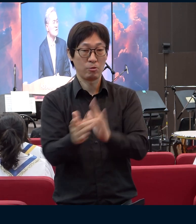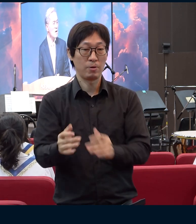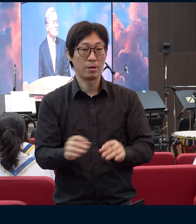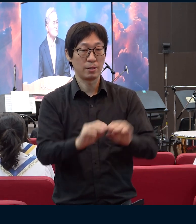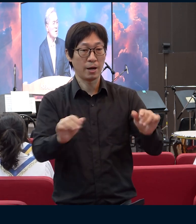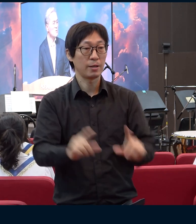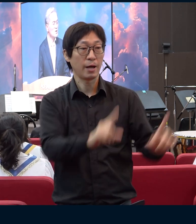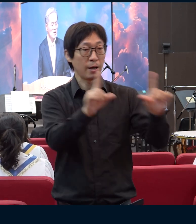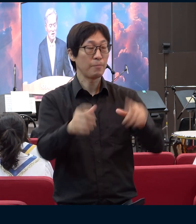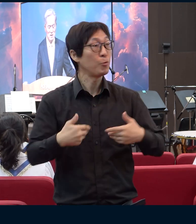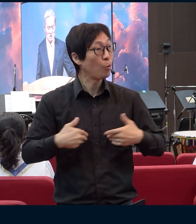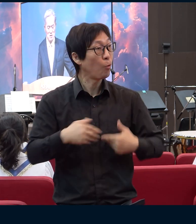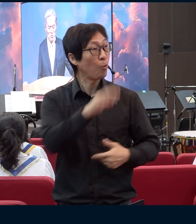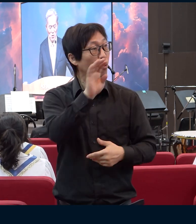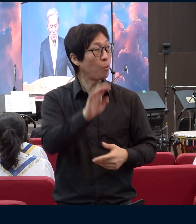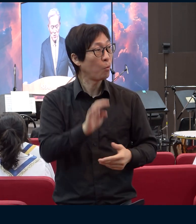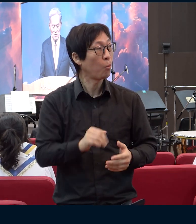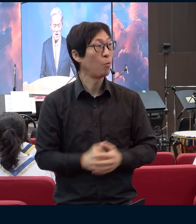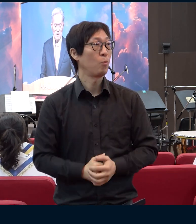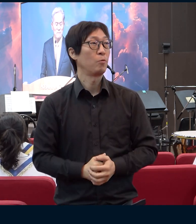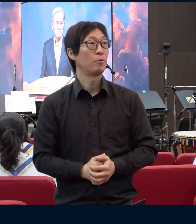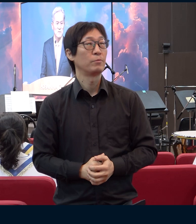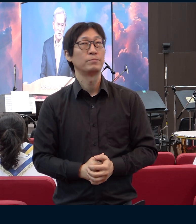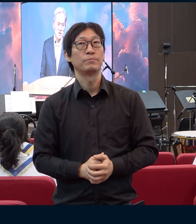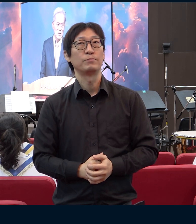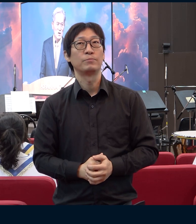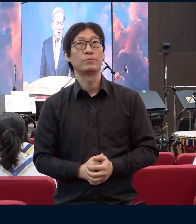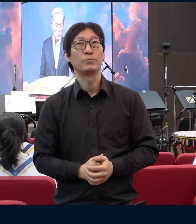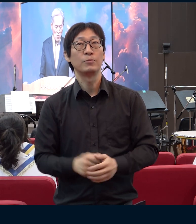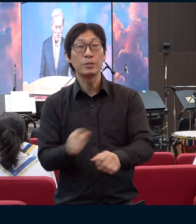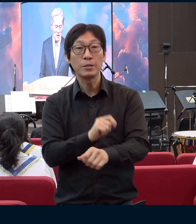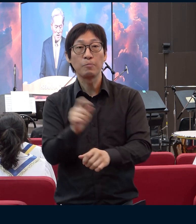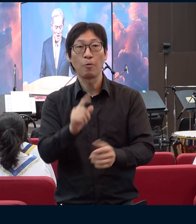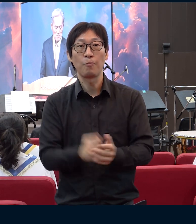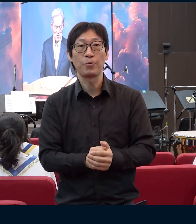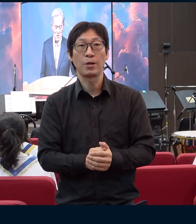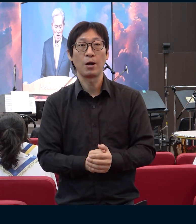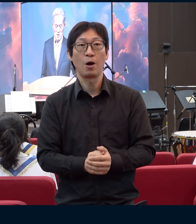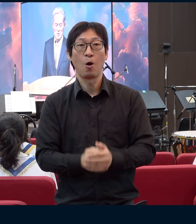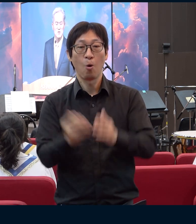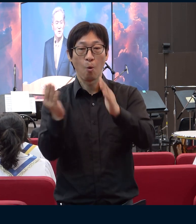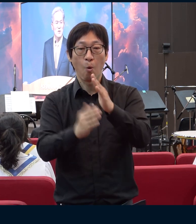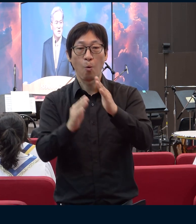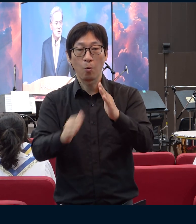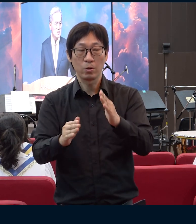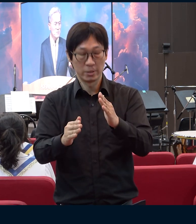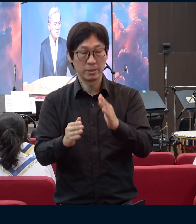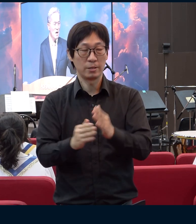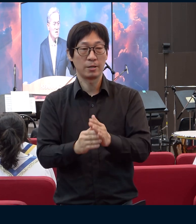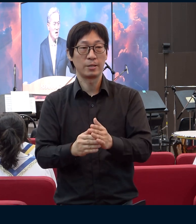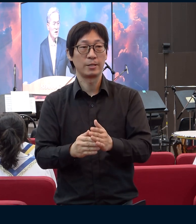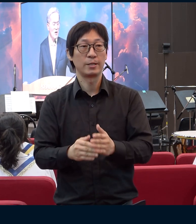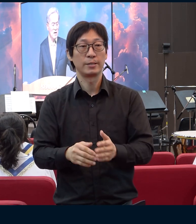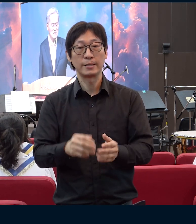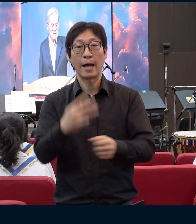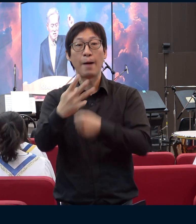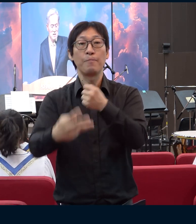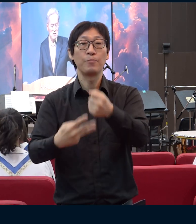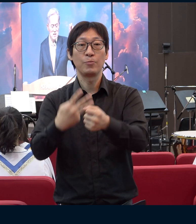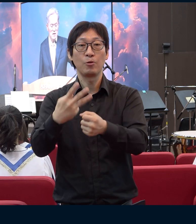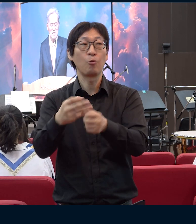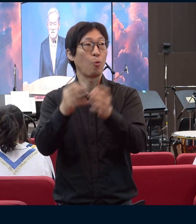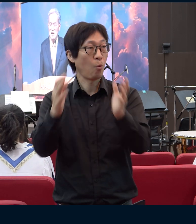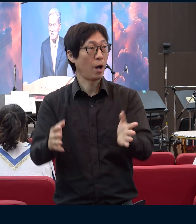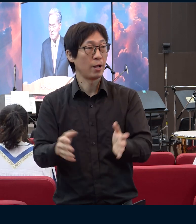땅에 33년이나 있을 필요가 없었다. 특히 공생의 3년을 사시면서 십자가를 향하여 가는